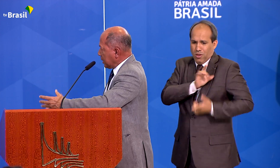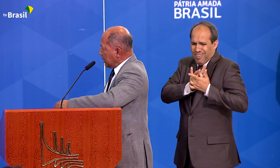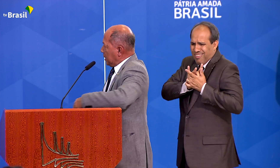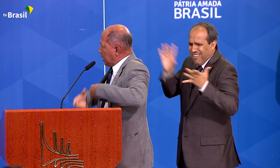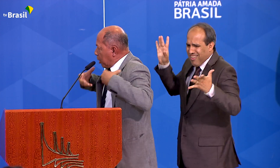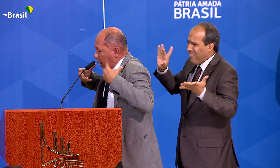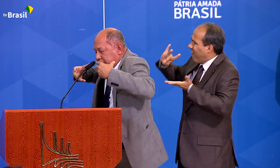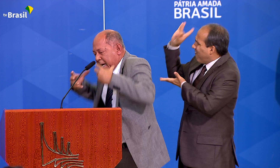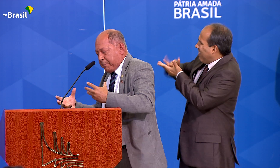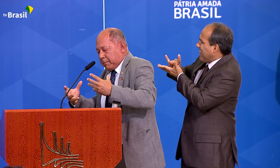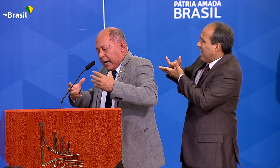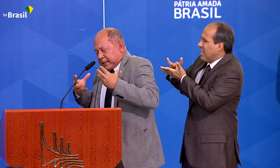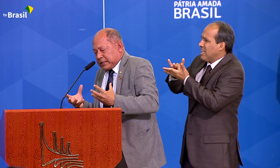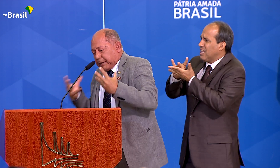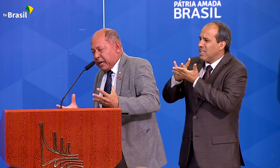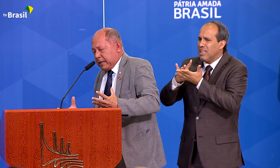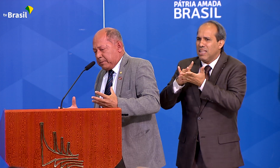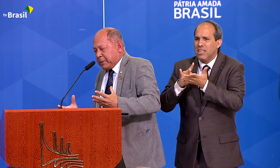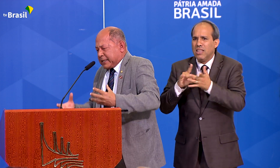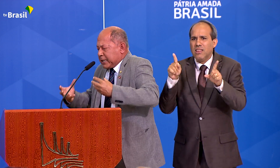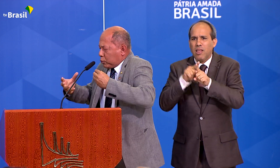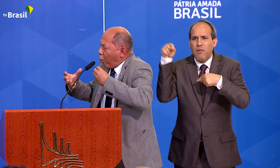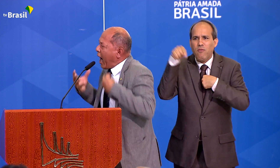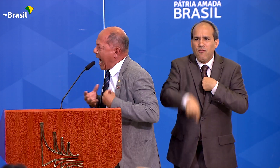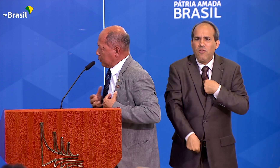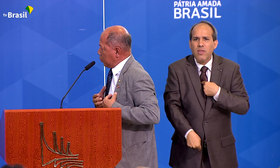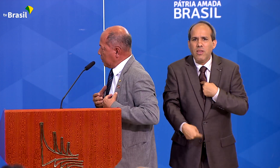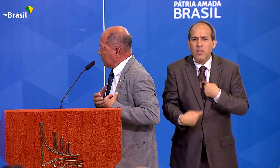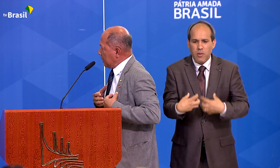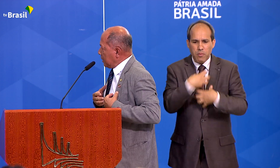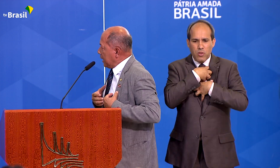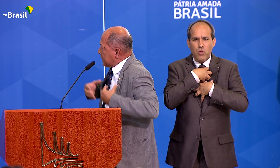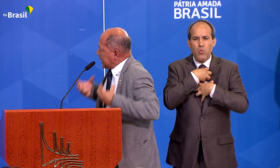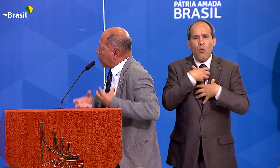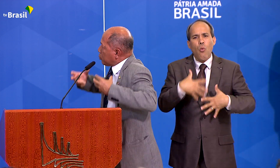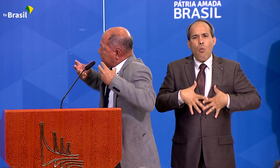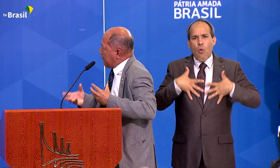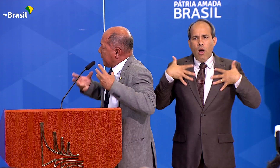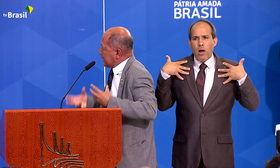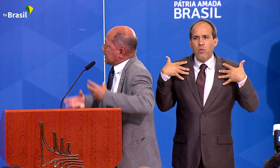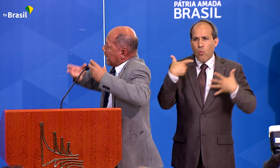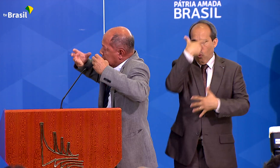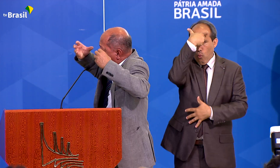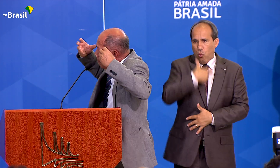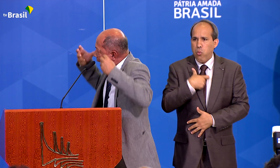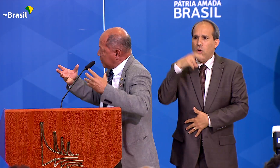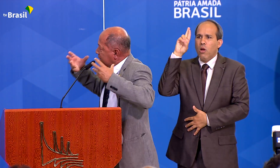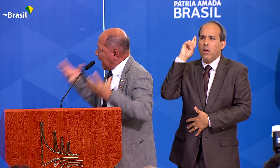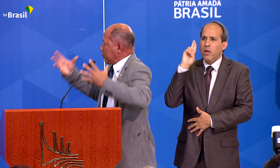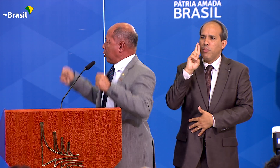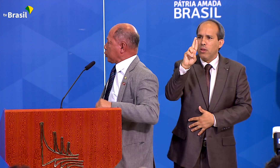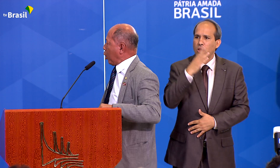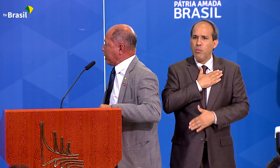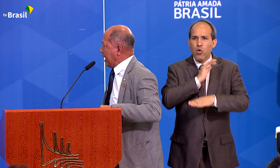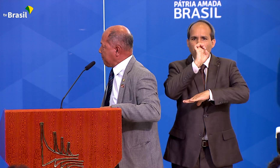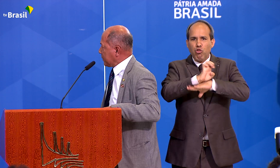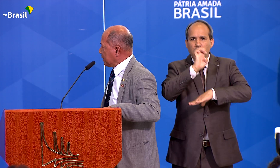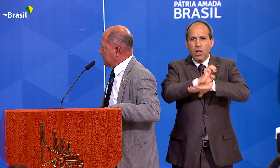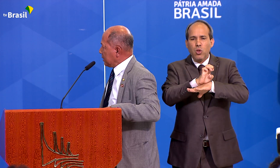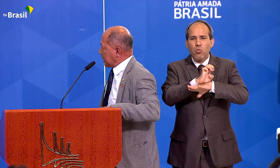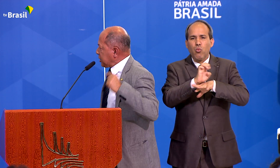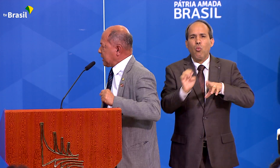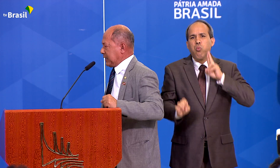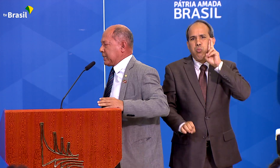uma verdade eu atendo aqui também me sinto honrado em ser um dos representantes do meu estado de